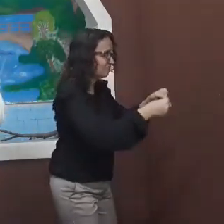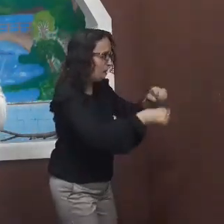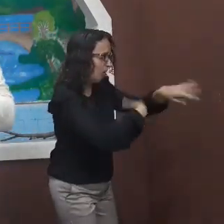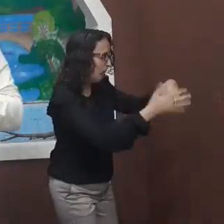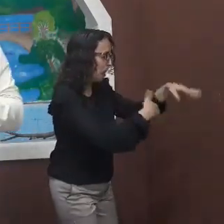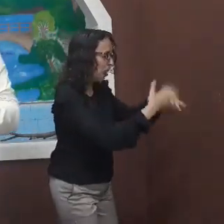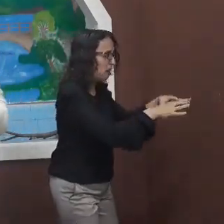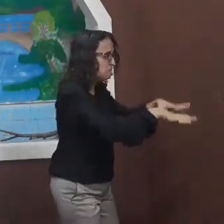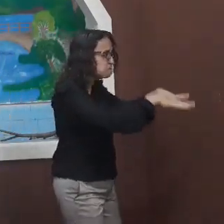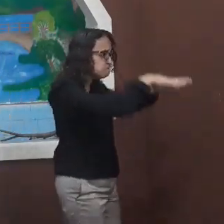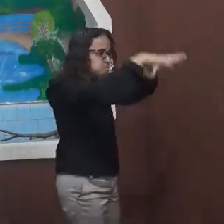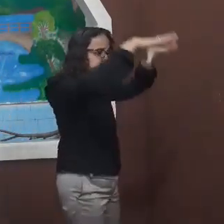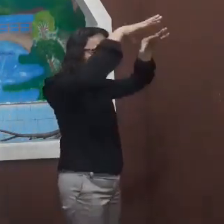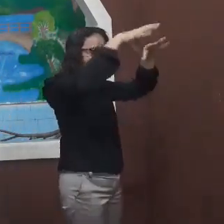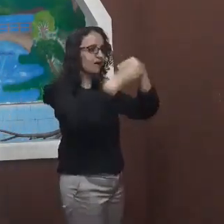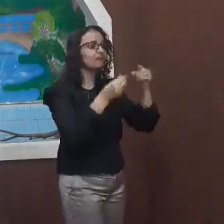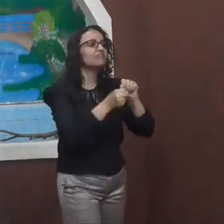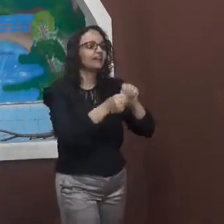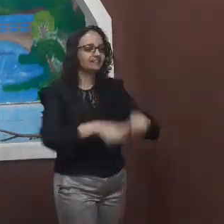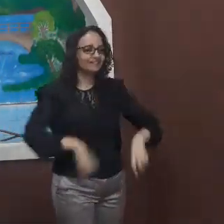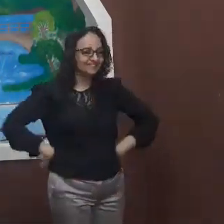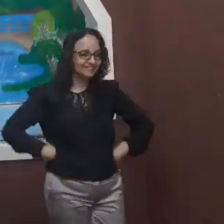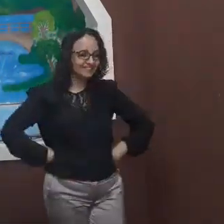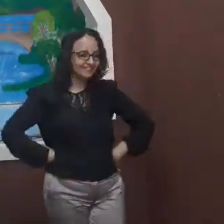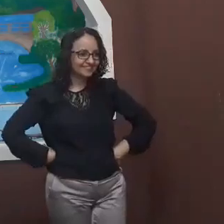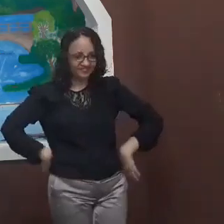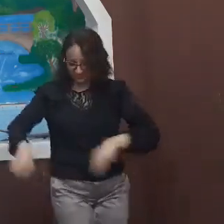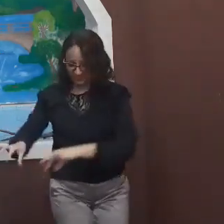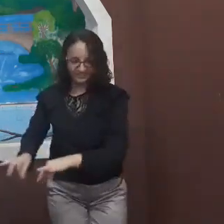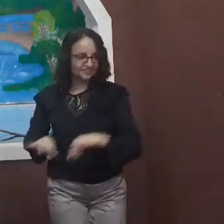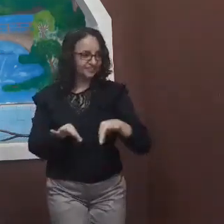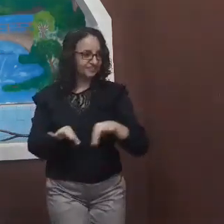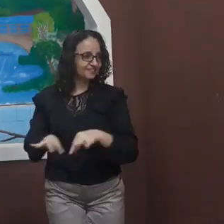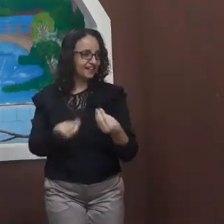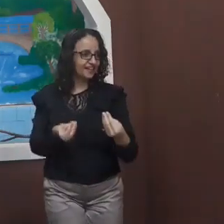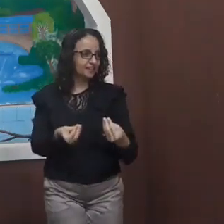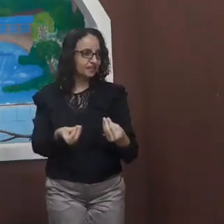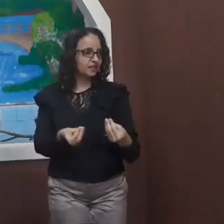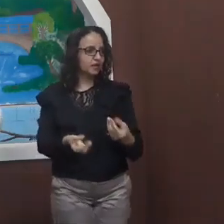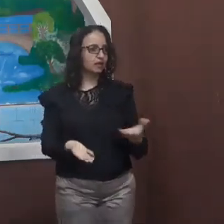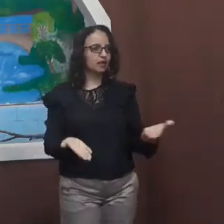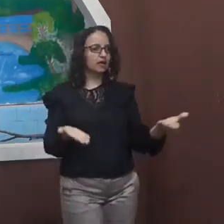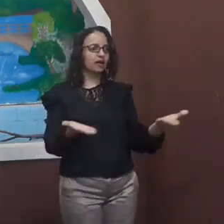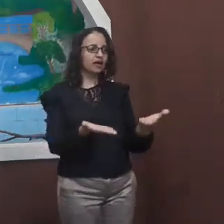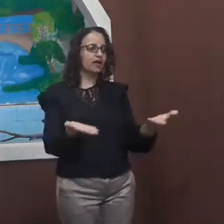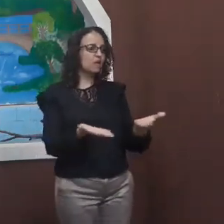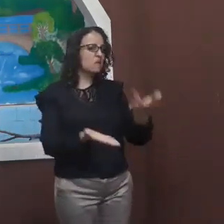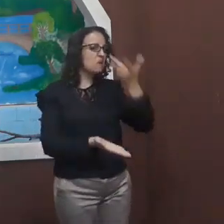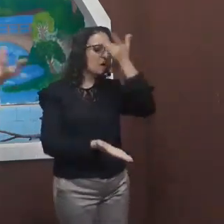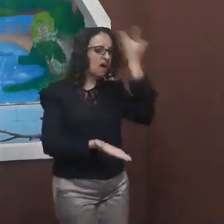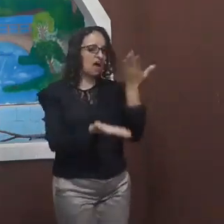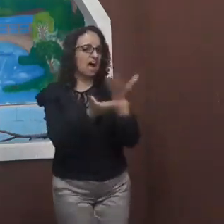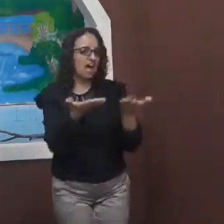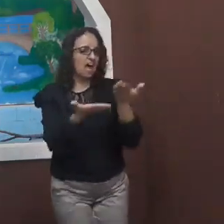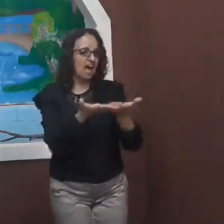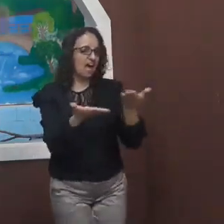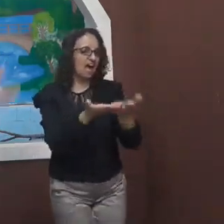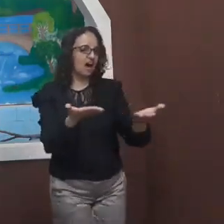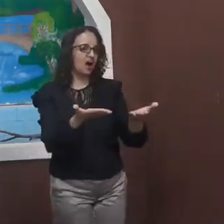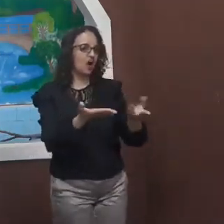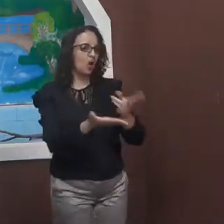Porque nós vivemos na pós-modernidade que a felicidade não está em perseverar. A felicidade está